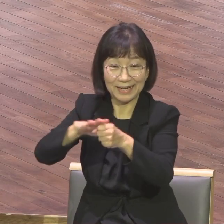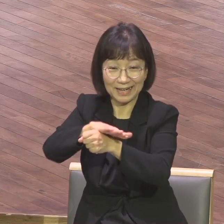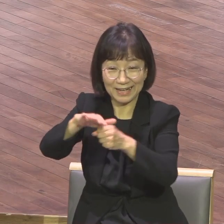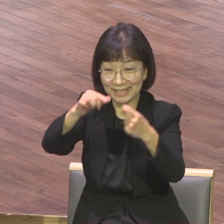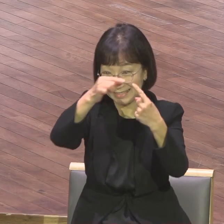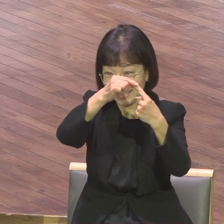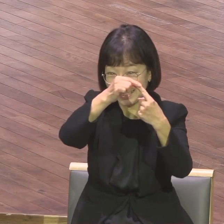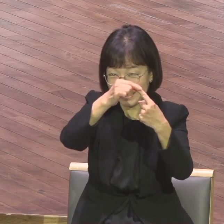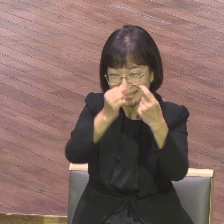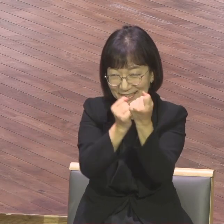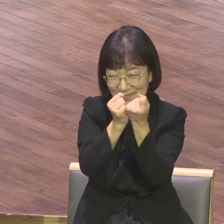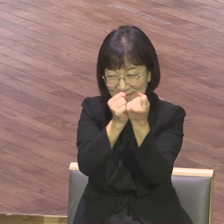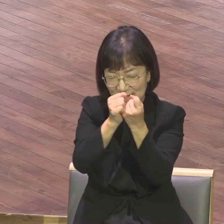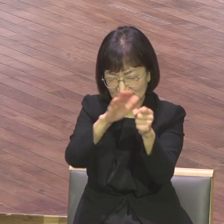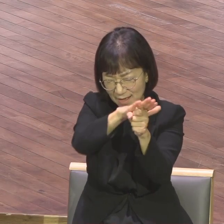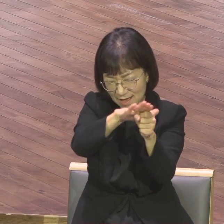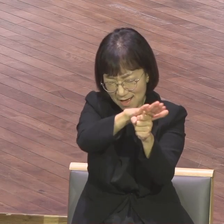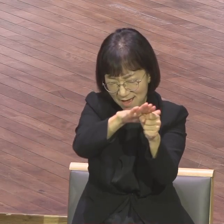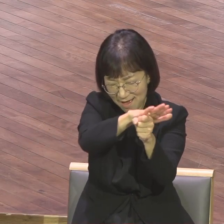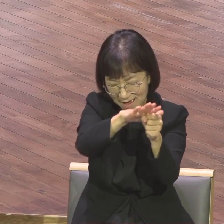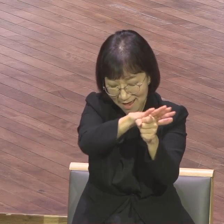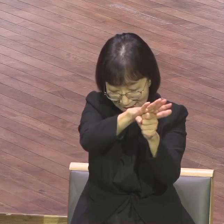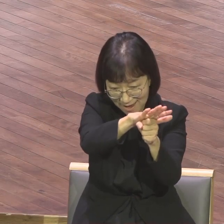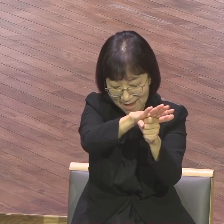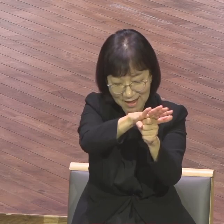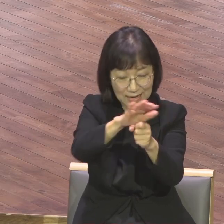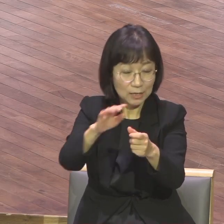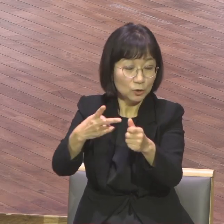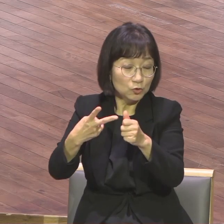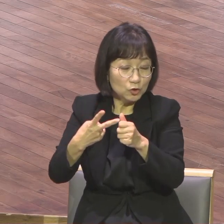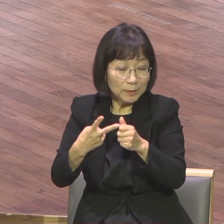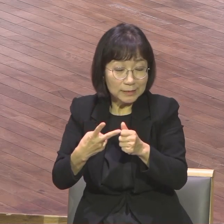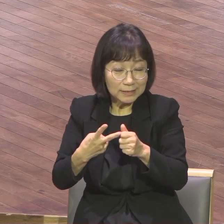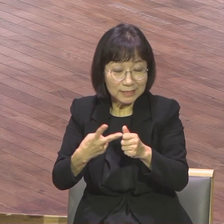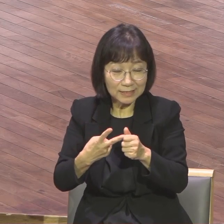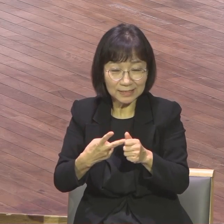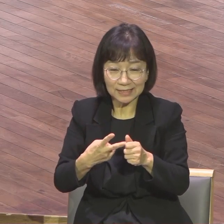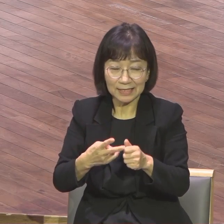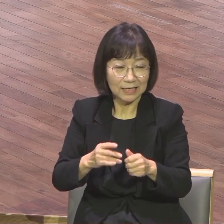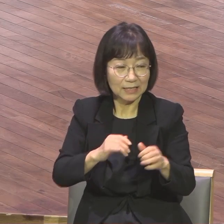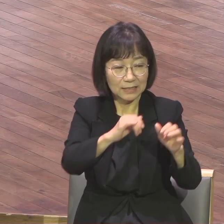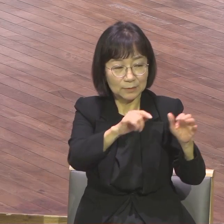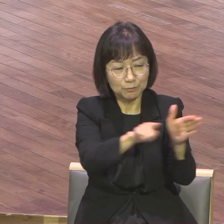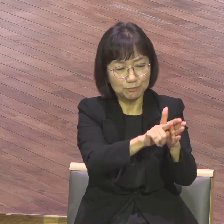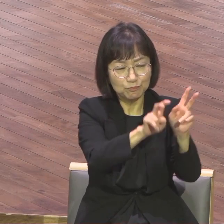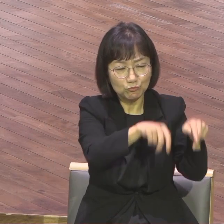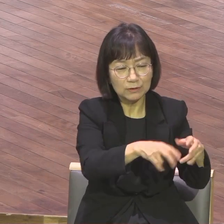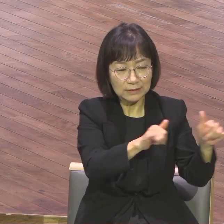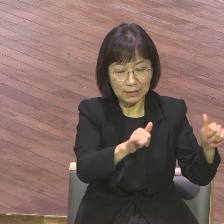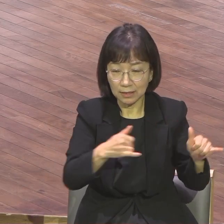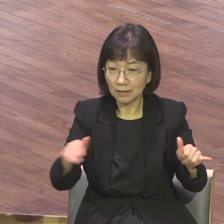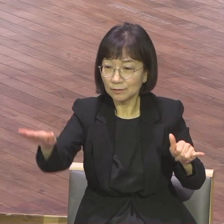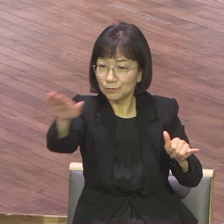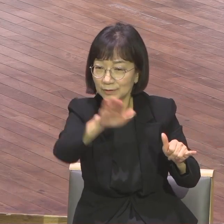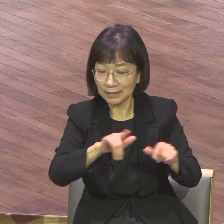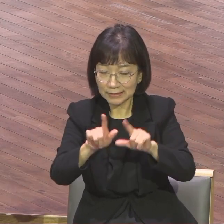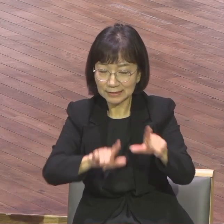하나님 자녀 된 성도들의 삶은 세상 사람들과 다를 수밖에 없다라고 밝히고